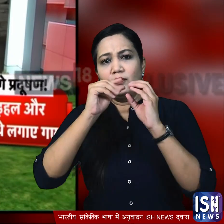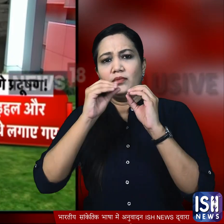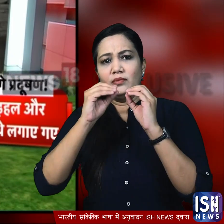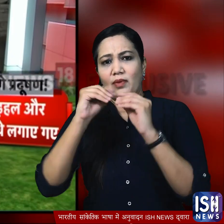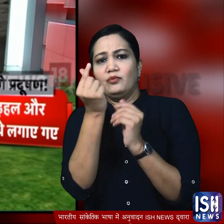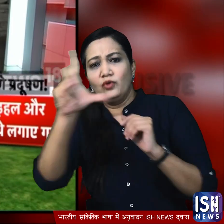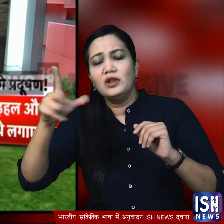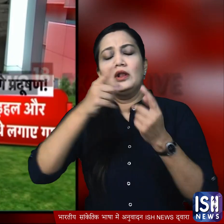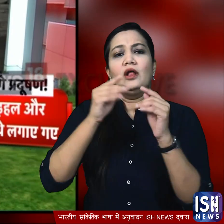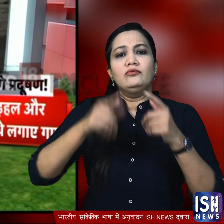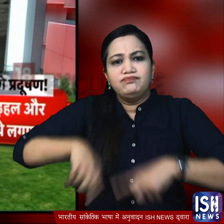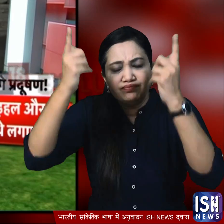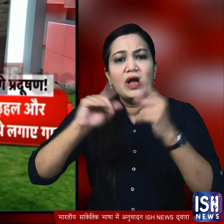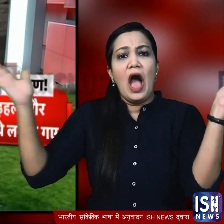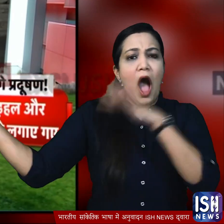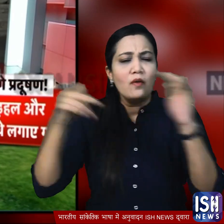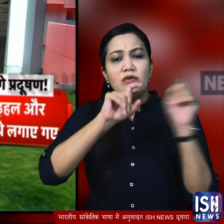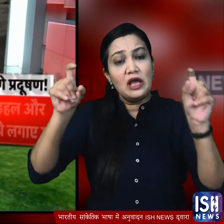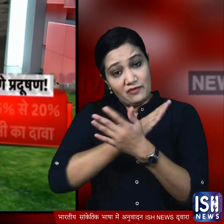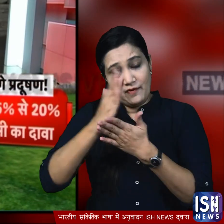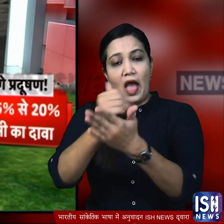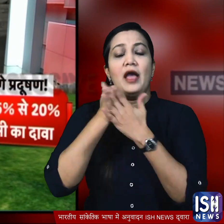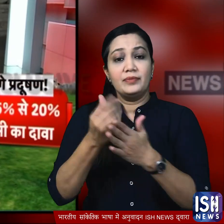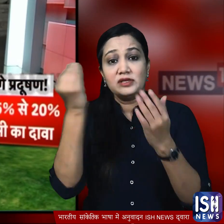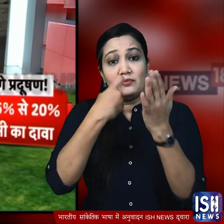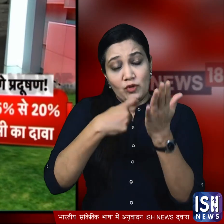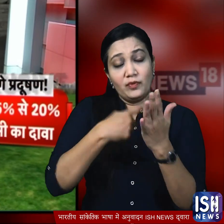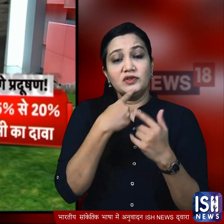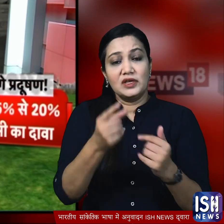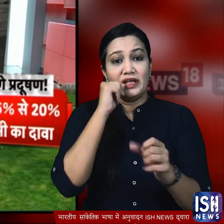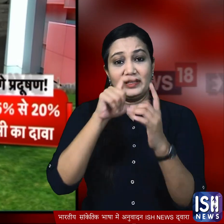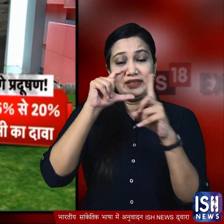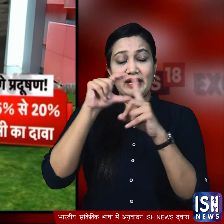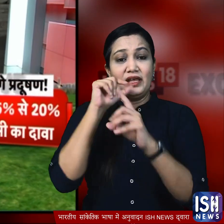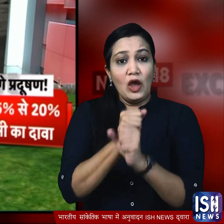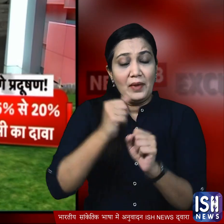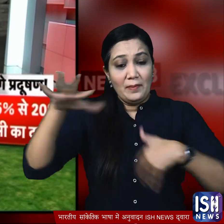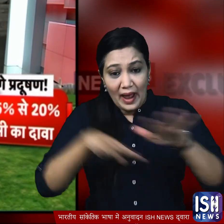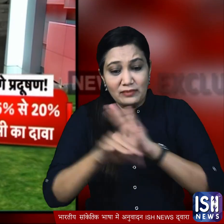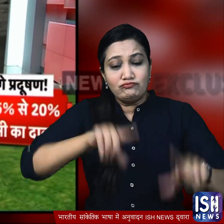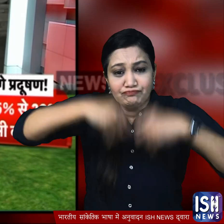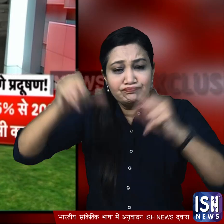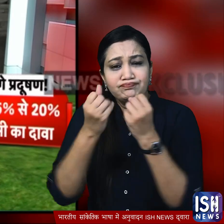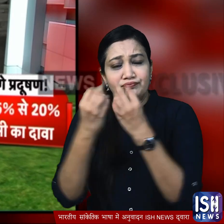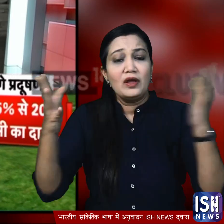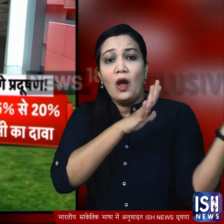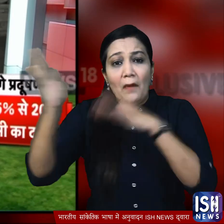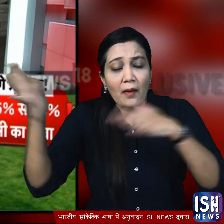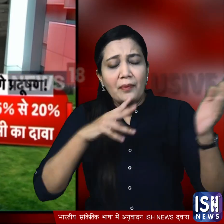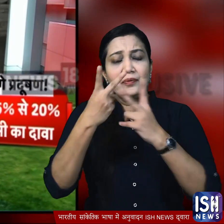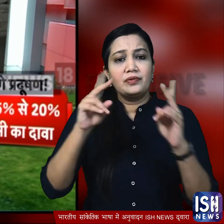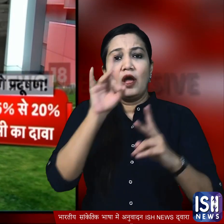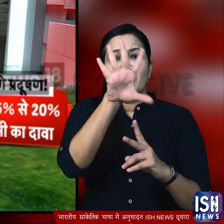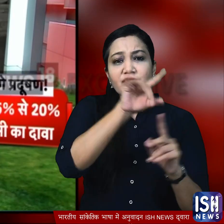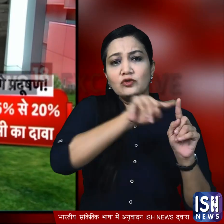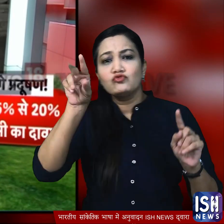पौधे हवा को स्वच्छ करने में काफी कारगर माने जाते हैं। कुछ रिपोर्ट में दावा किया गया कि दिल्ली सरकार के इस अभियान के बाद दिल्ली के प्रदूषण में